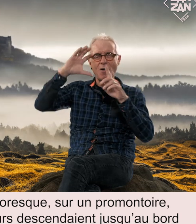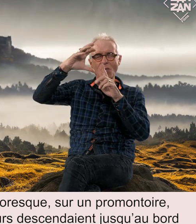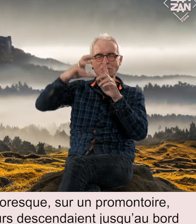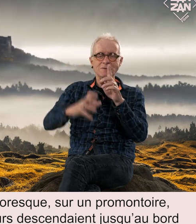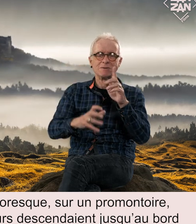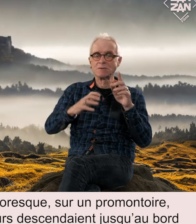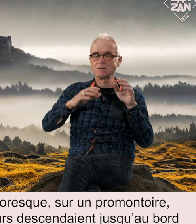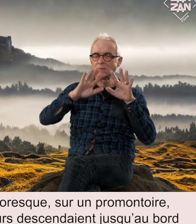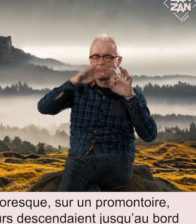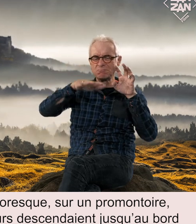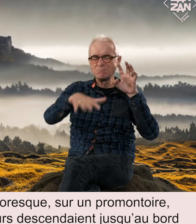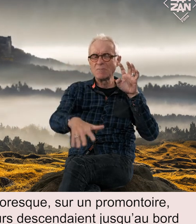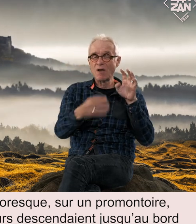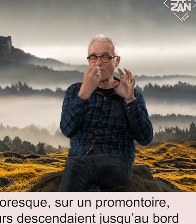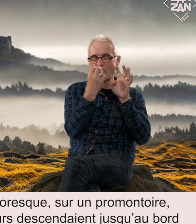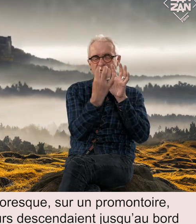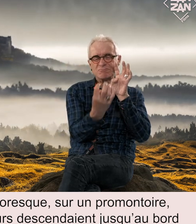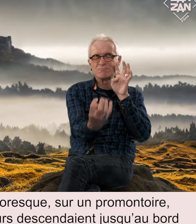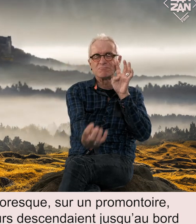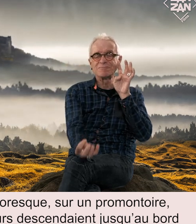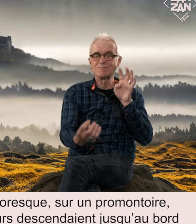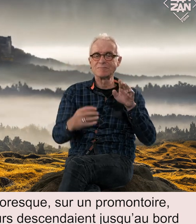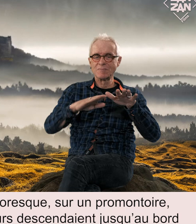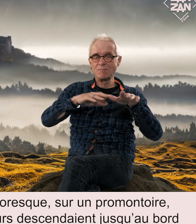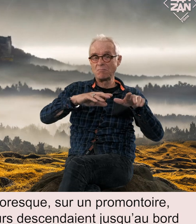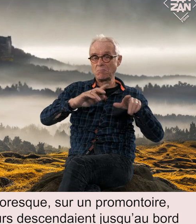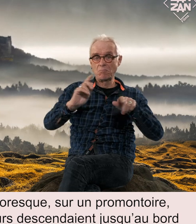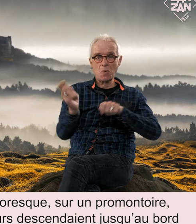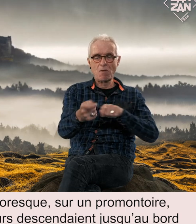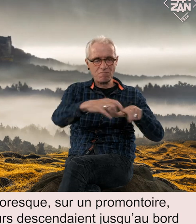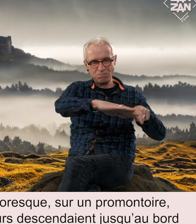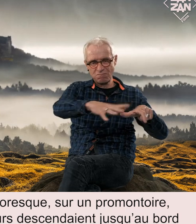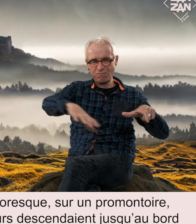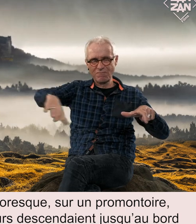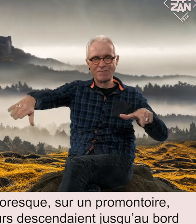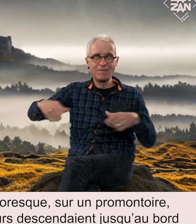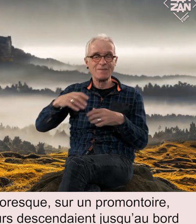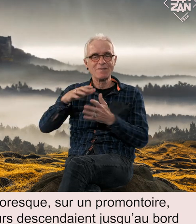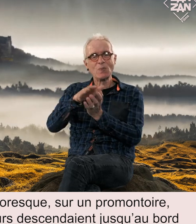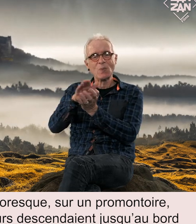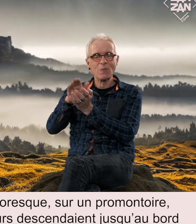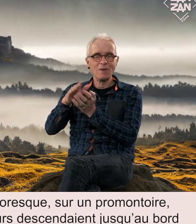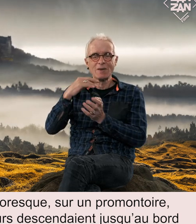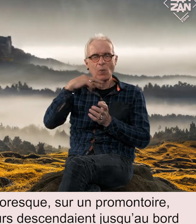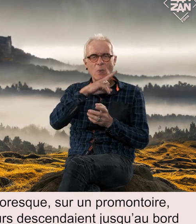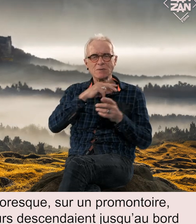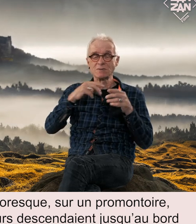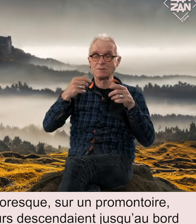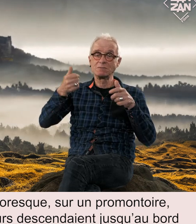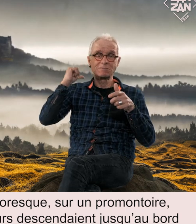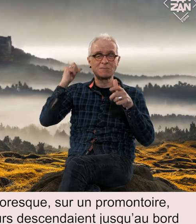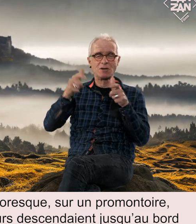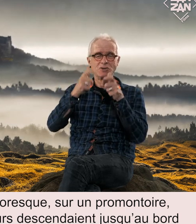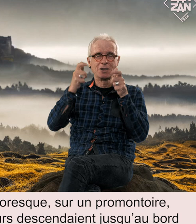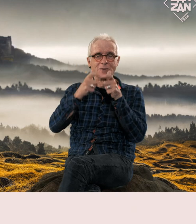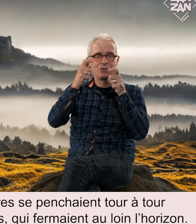descendaient jusqu'au bord d'un golfe où des coquilles roses craquaient sous les pas. Derrière le château s'étendait une forêt ayant le dessin